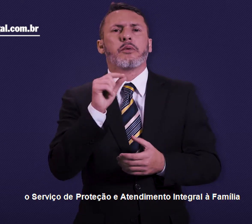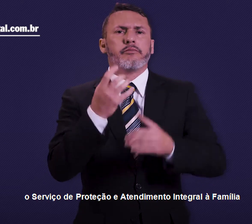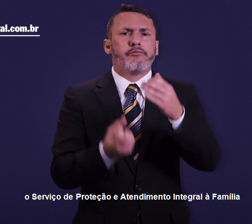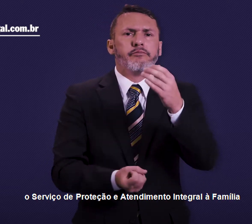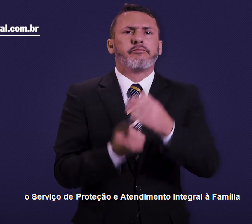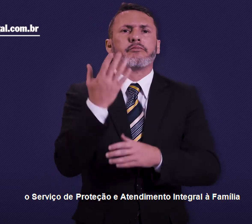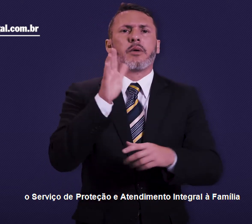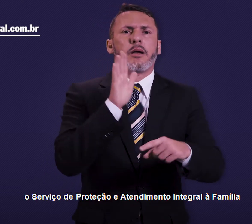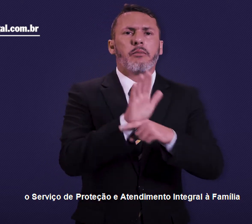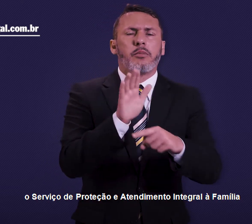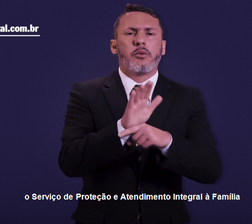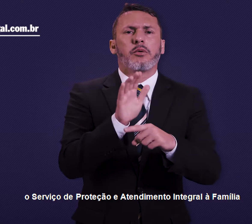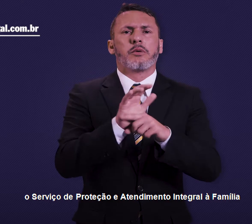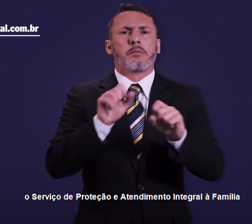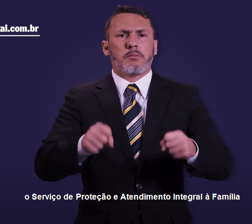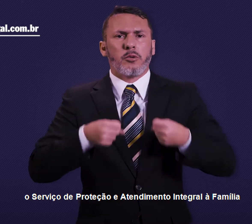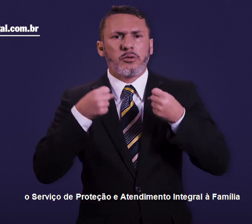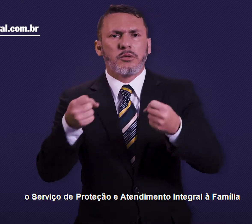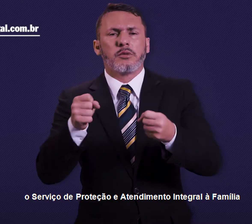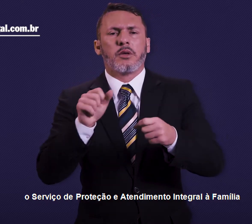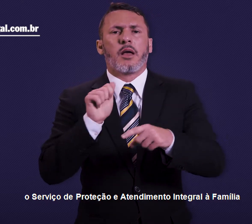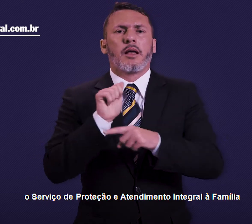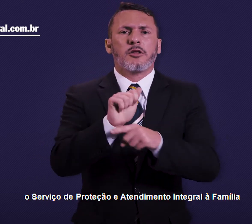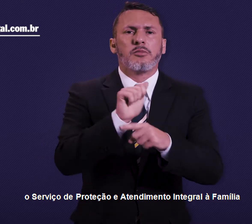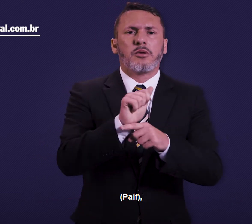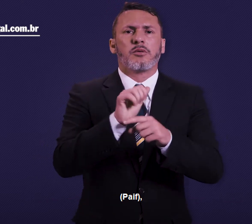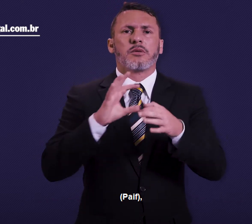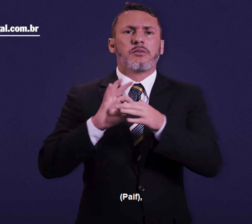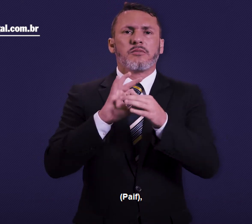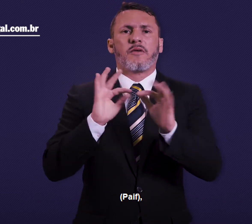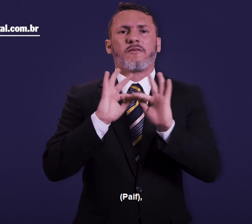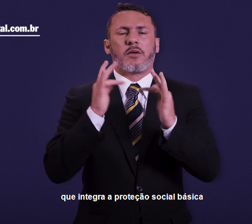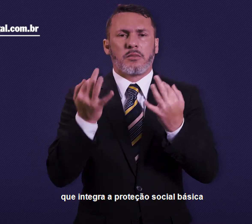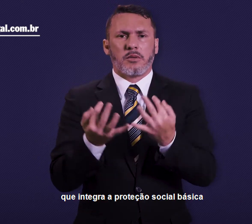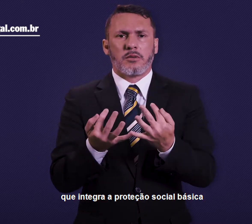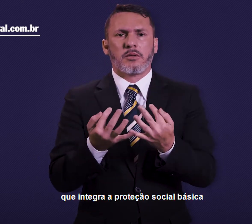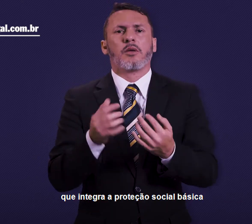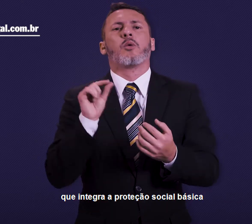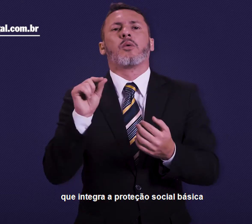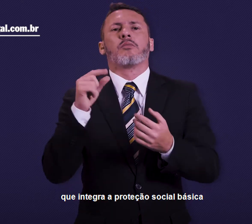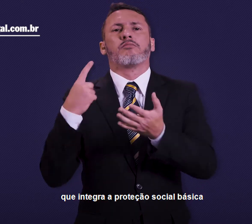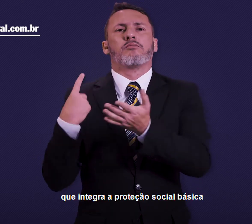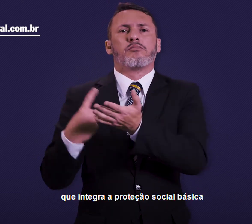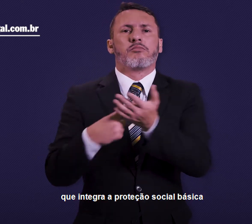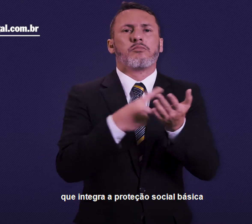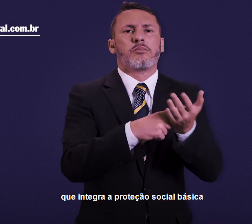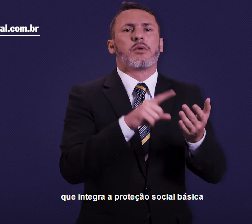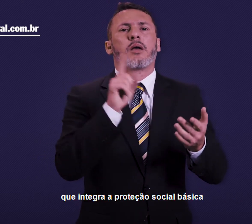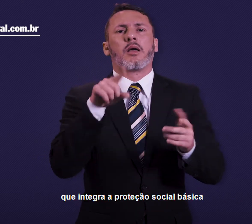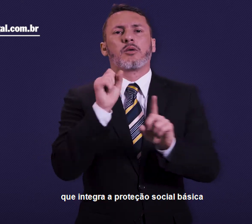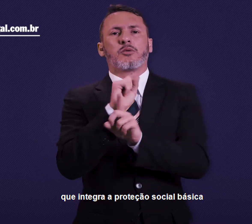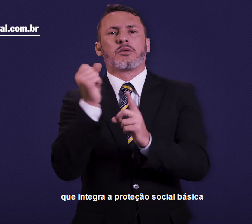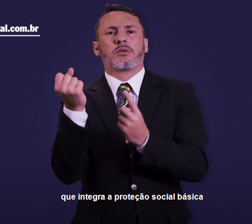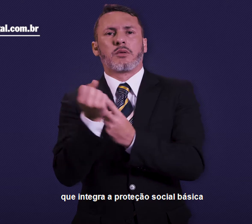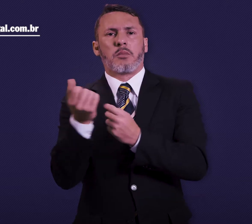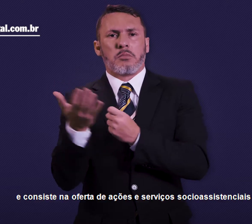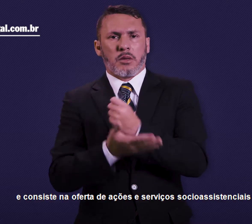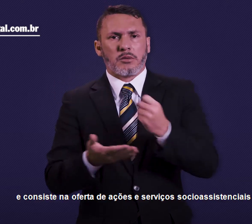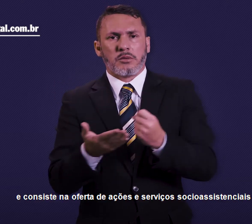Serviço de Proteção e Atendimento Integral à Família, PAIF, que integra a proteção social básica e consiste